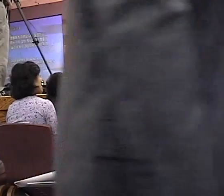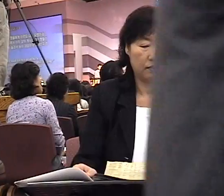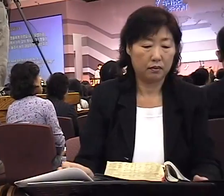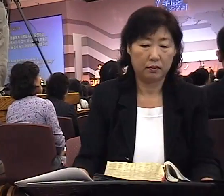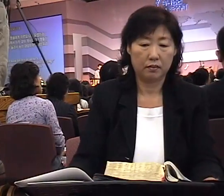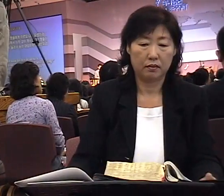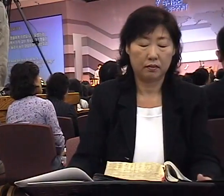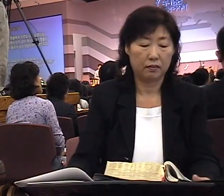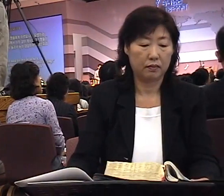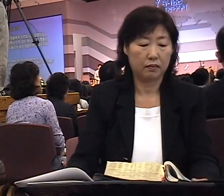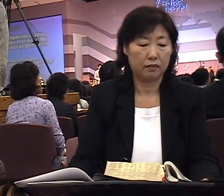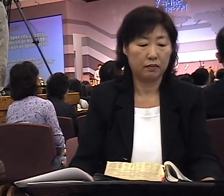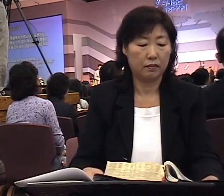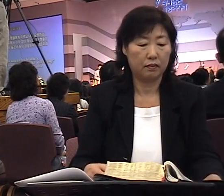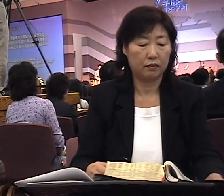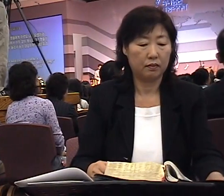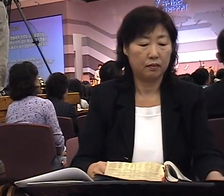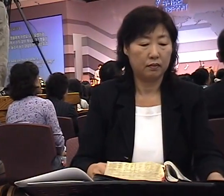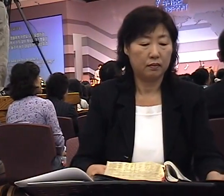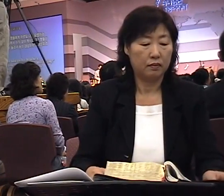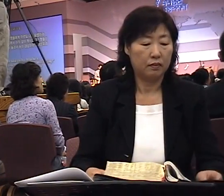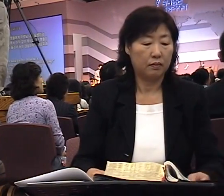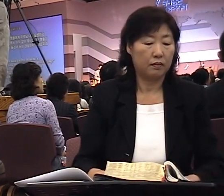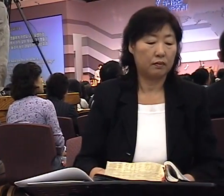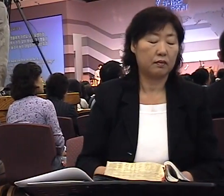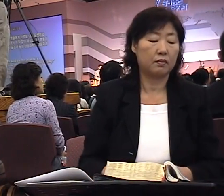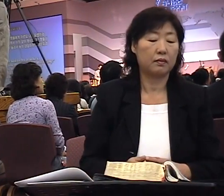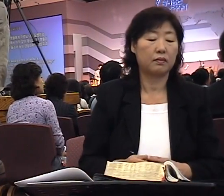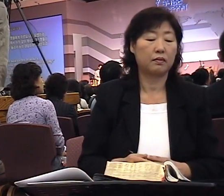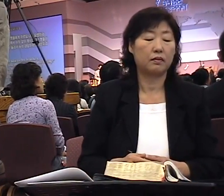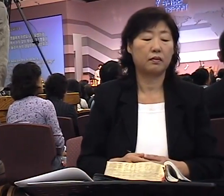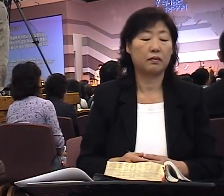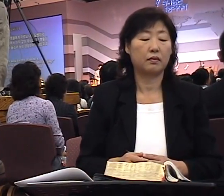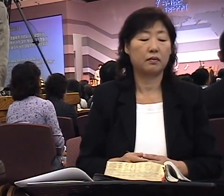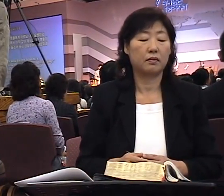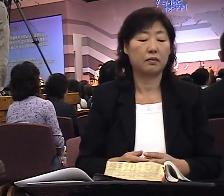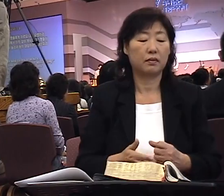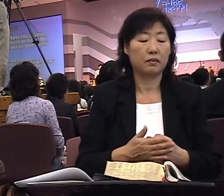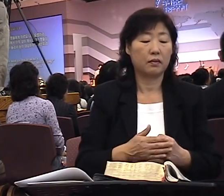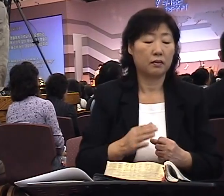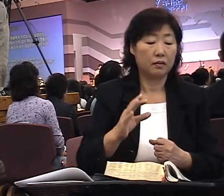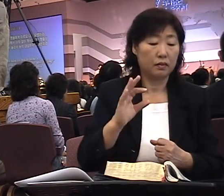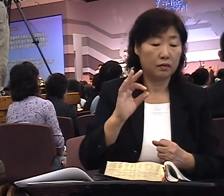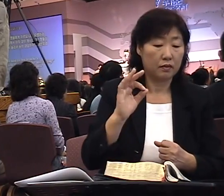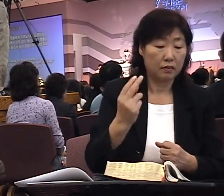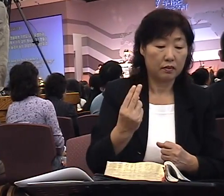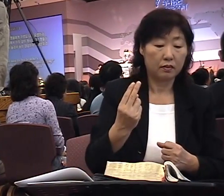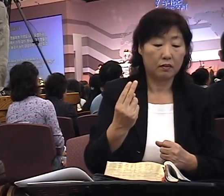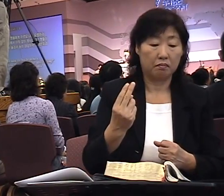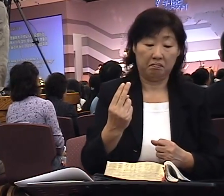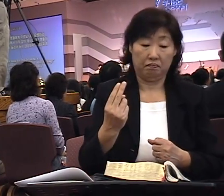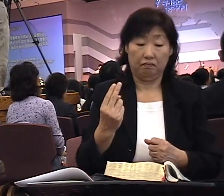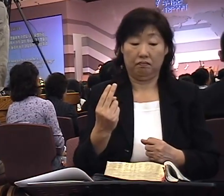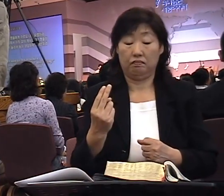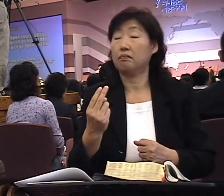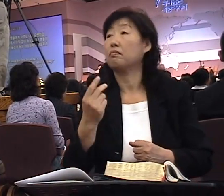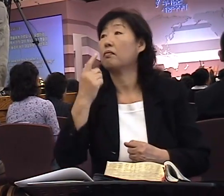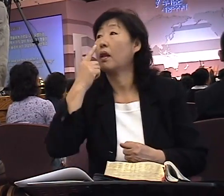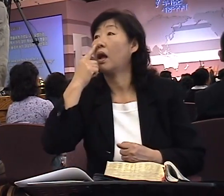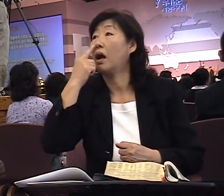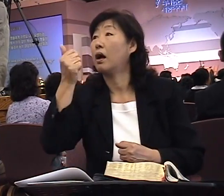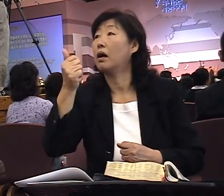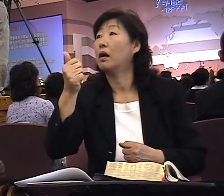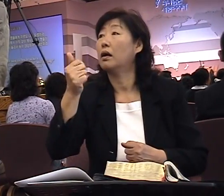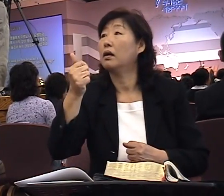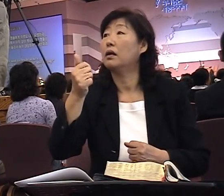저와 함께 한 절씩 교도하도록 하겠습니다. 제가 3절 읽겠습니다. 요셉이 그 형들에게 이르되 나는 요셉이라 내 아버지께서